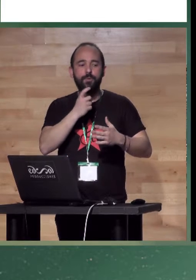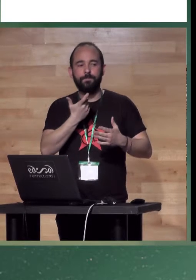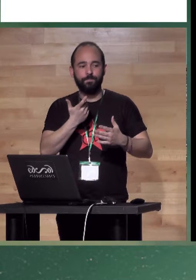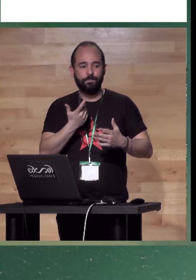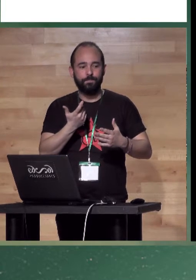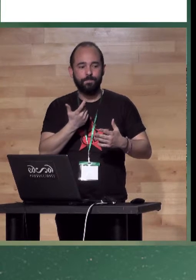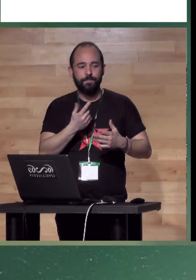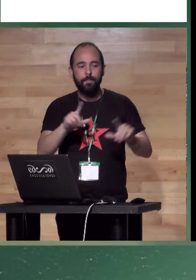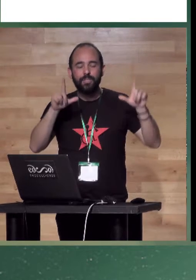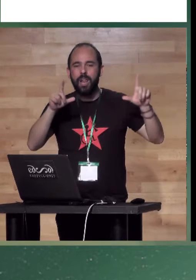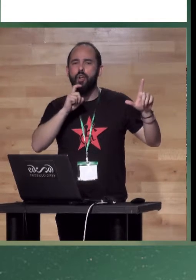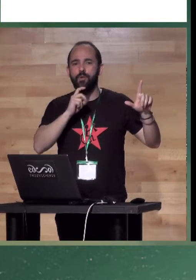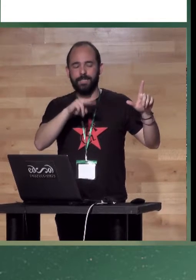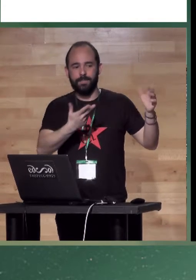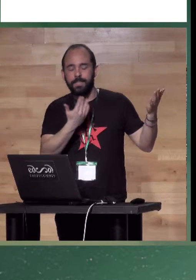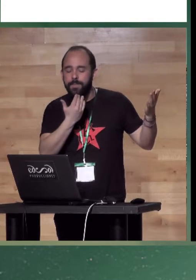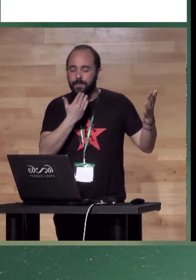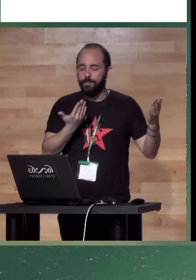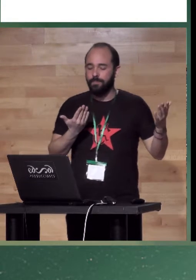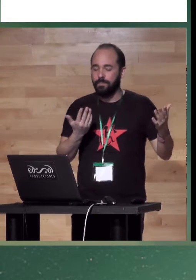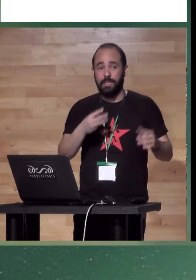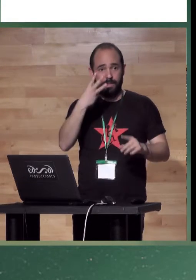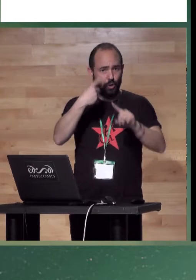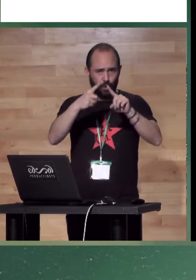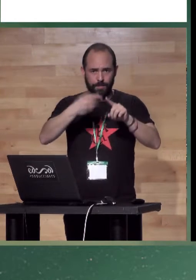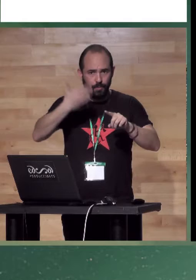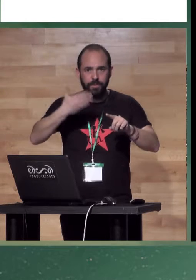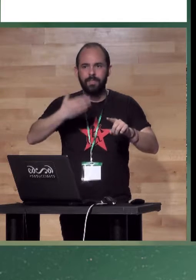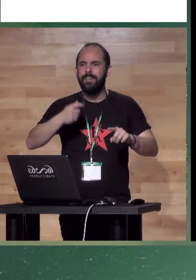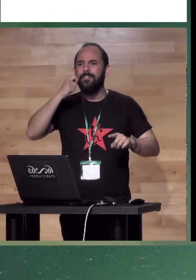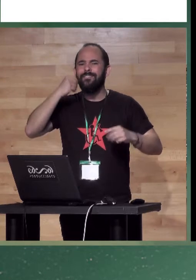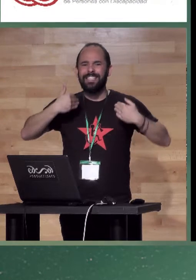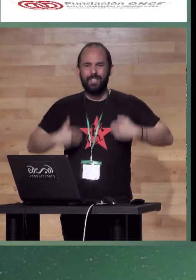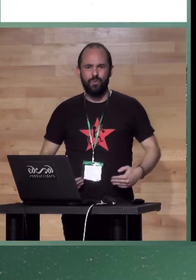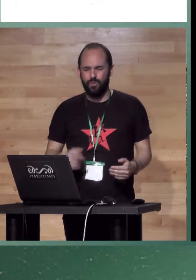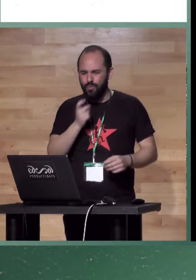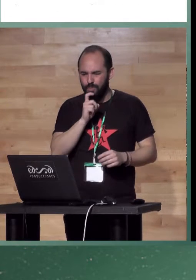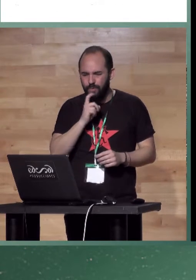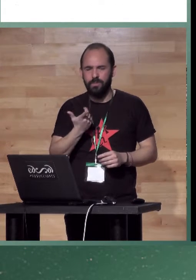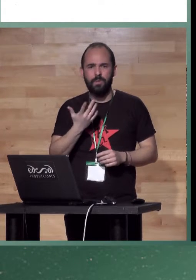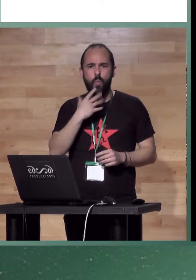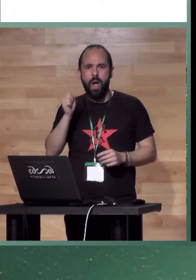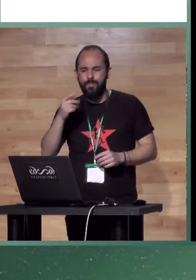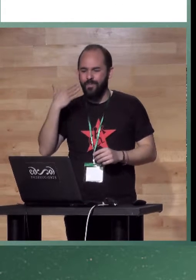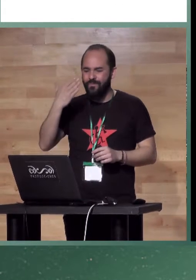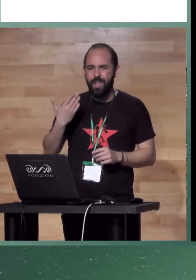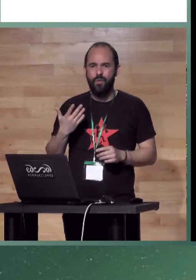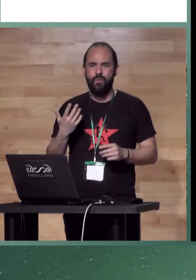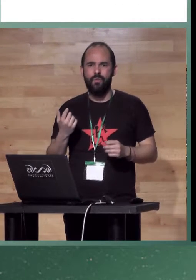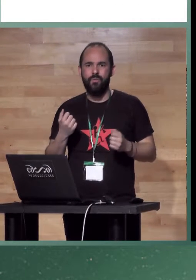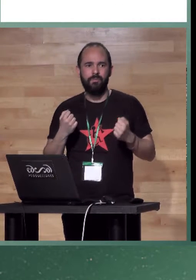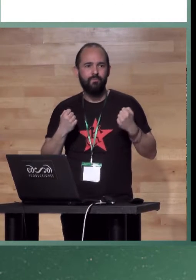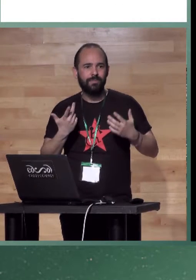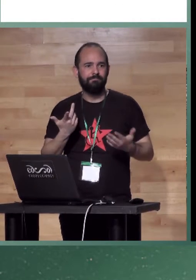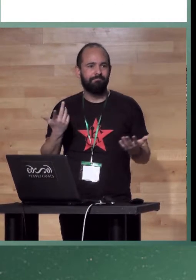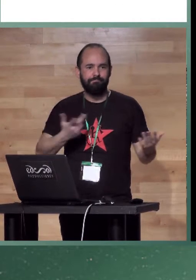Antes hay que pensar bien cómo van a ser los personajes. Hay varias cosas importantes. El físico, cómo va a ser físicamente,